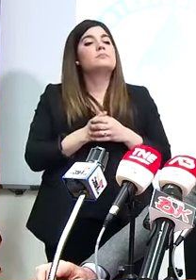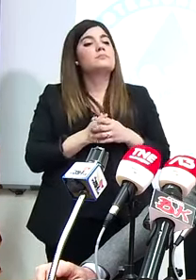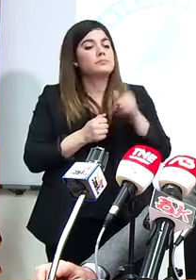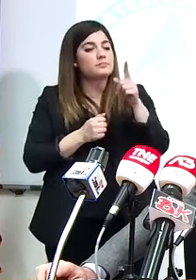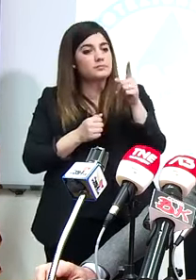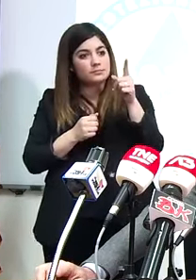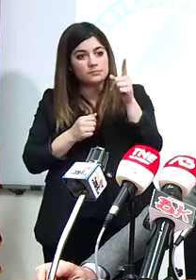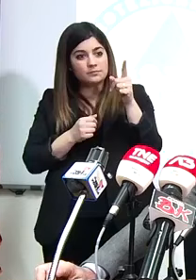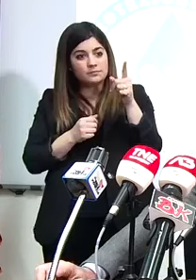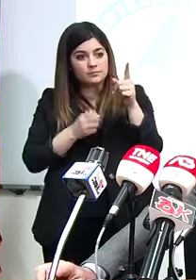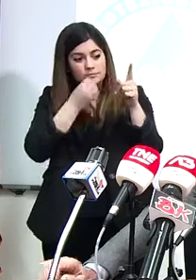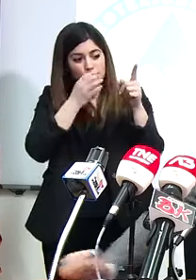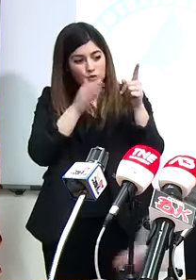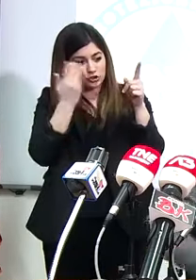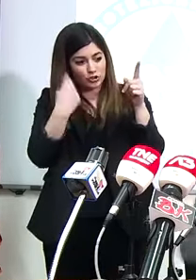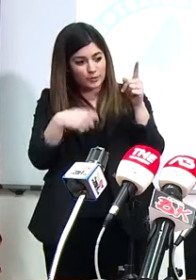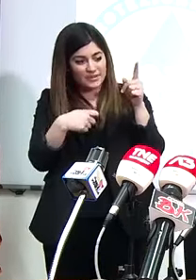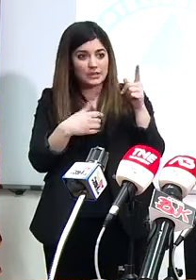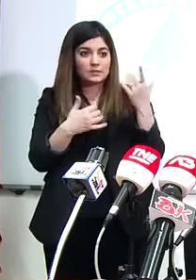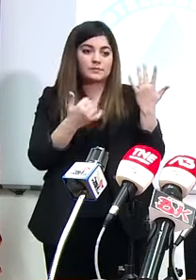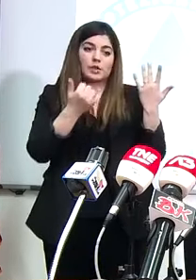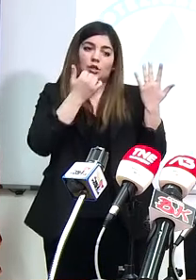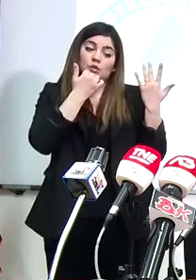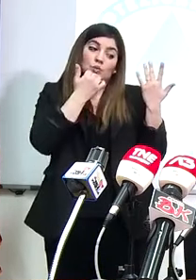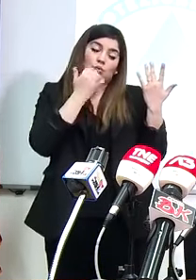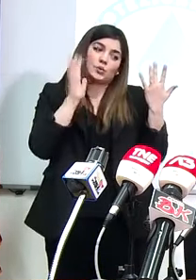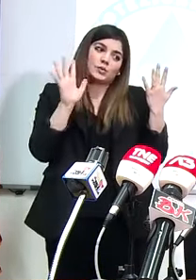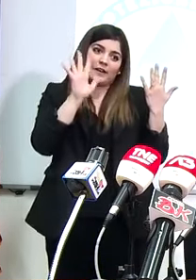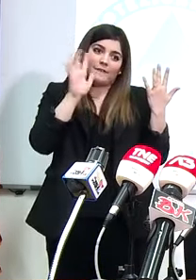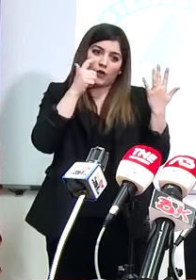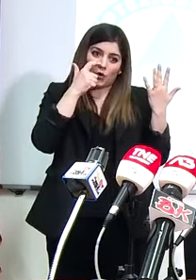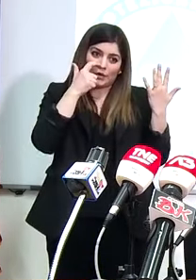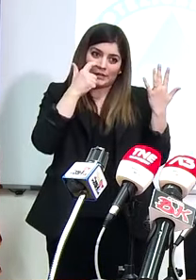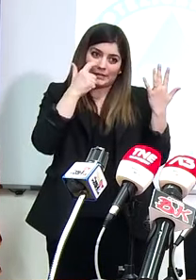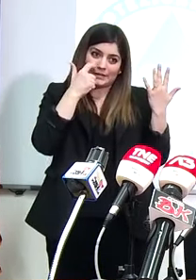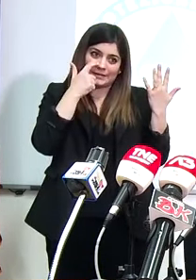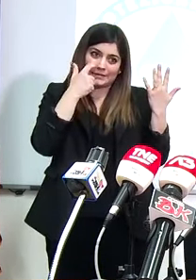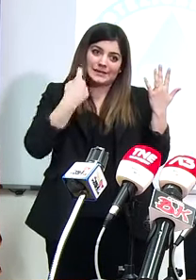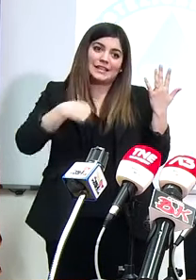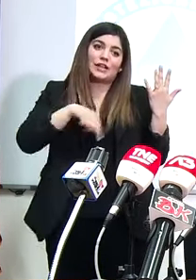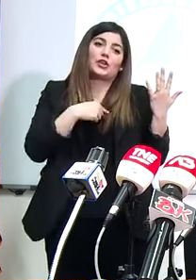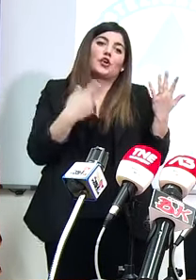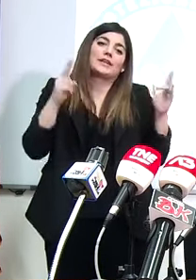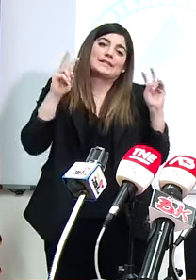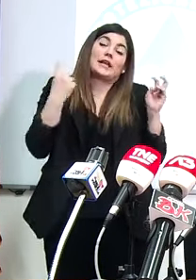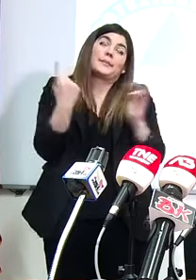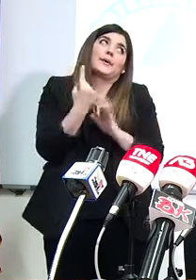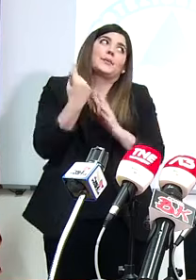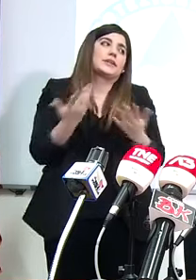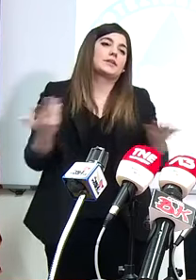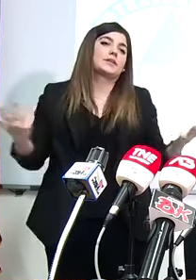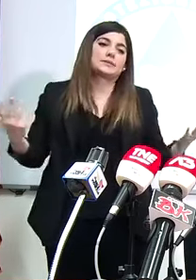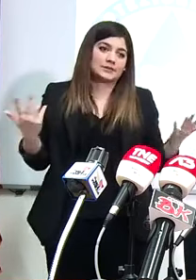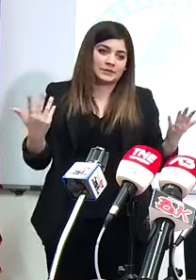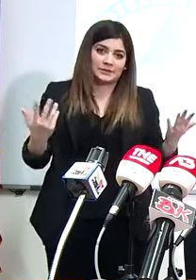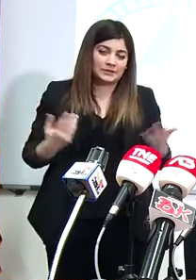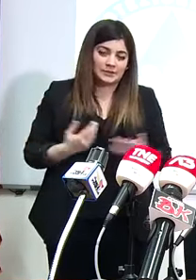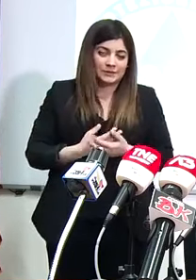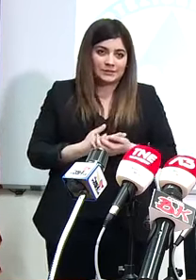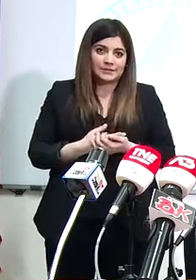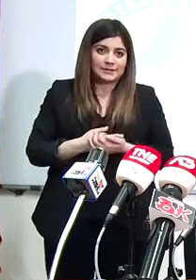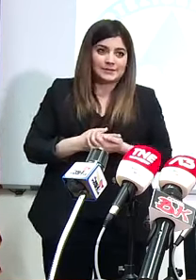buongiorno questi giorni scusi se magari rischiamo di essere un po monotoni in febbraio vide ad alternare l'argomento però lei mi